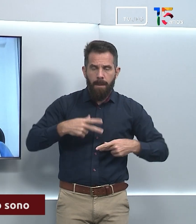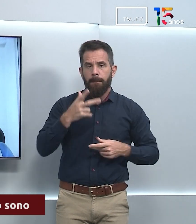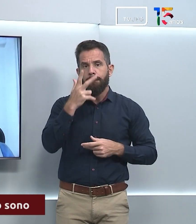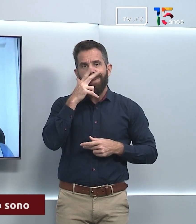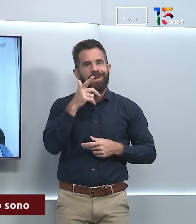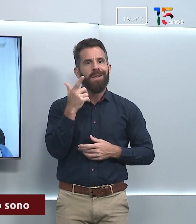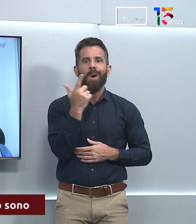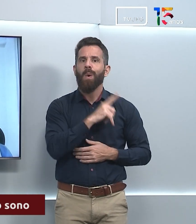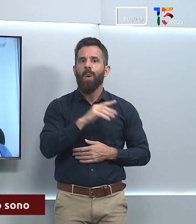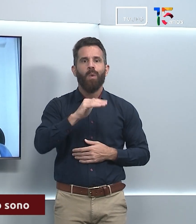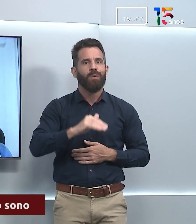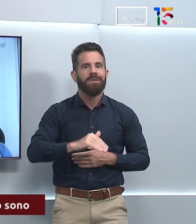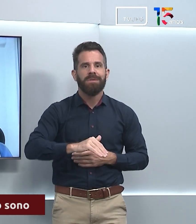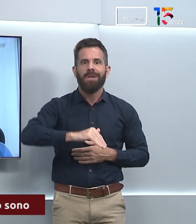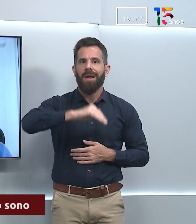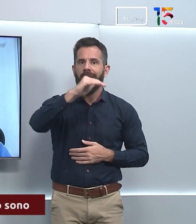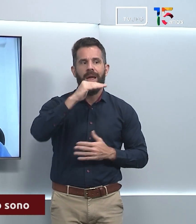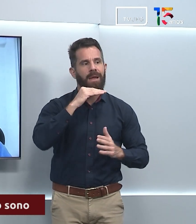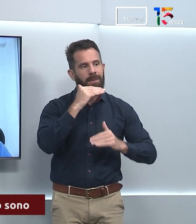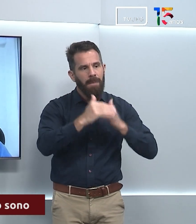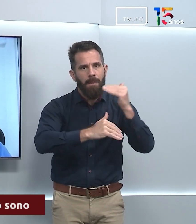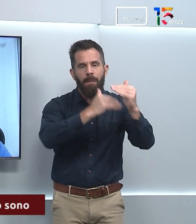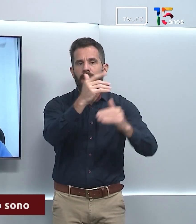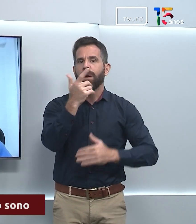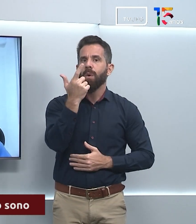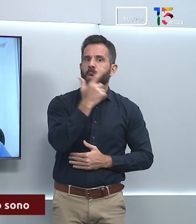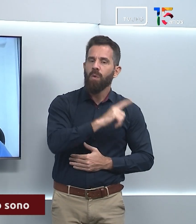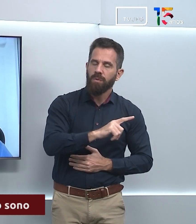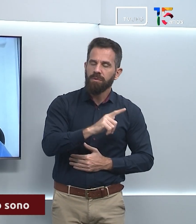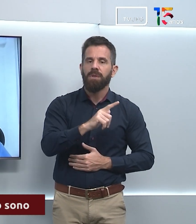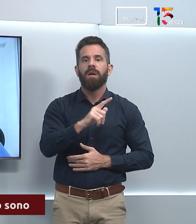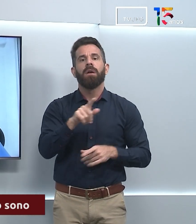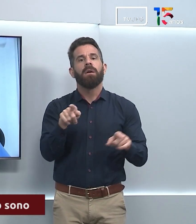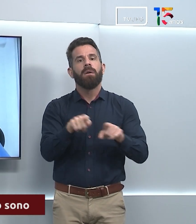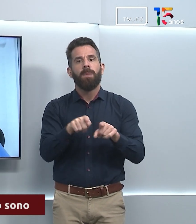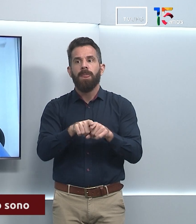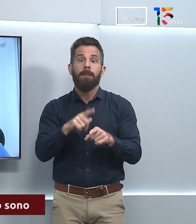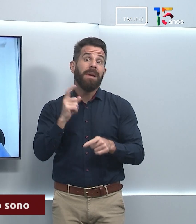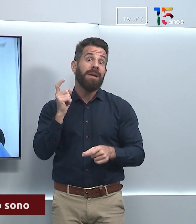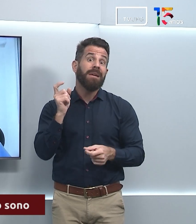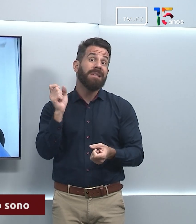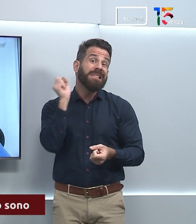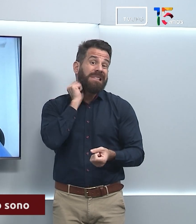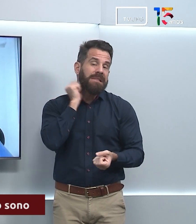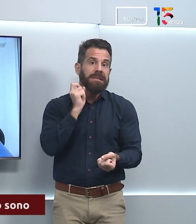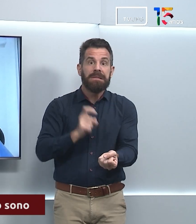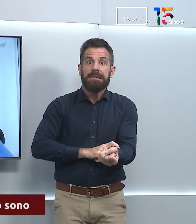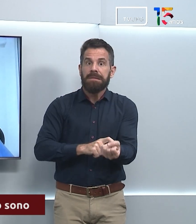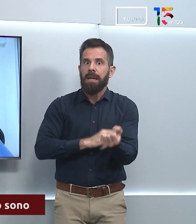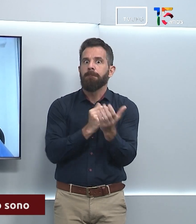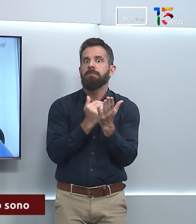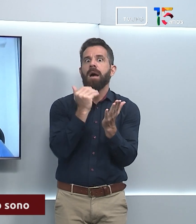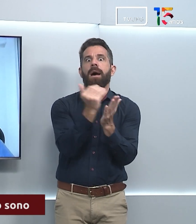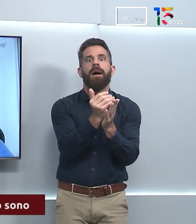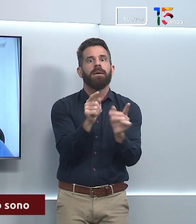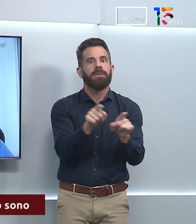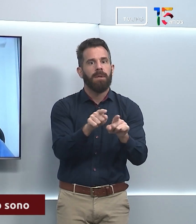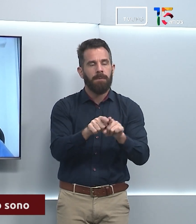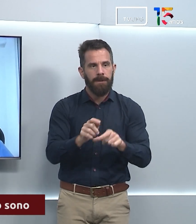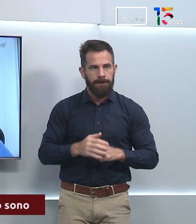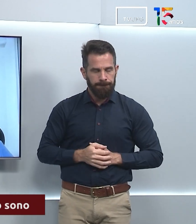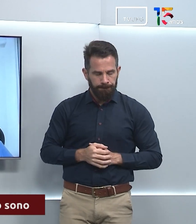e o hormônio do estresse subir. Isso pode alterar o ritmo de crescimento das crianças. Bom, doutora, e